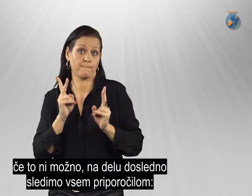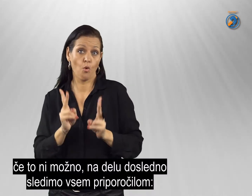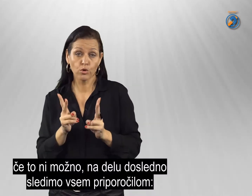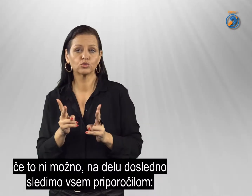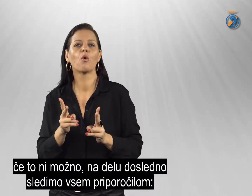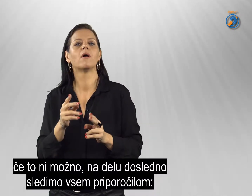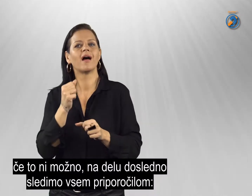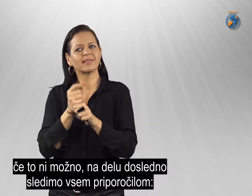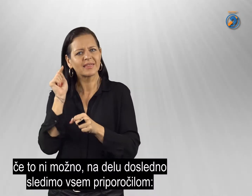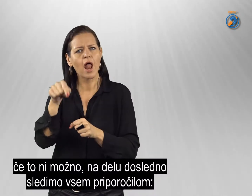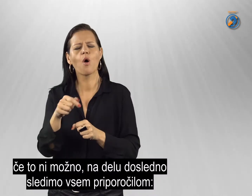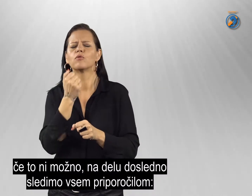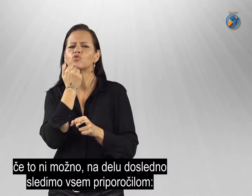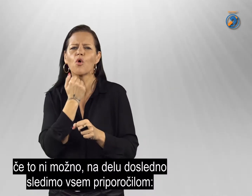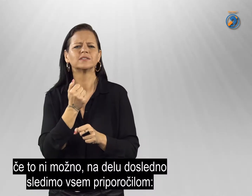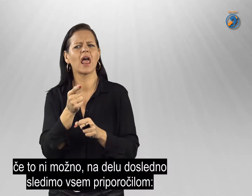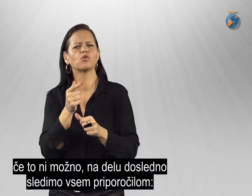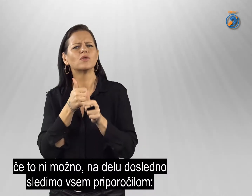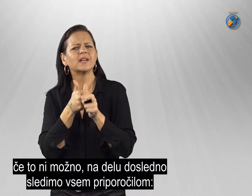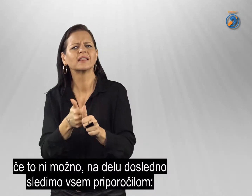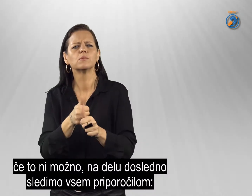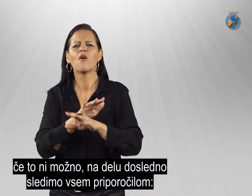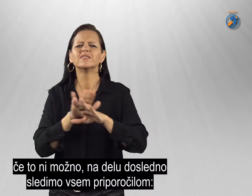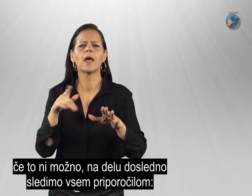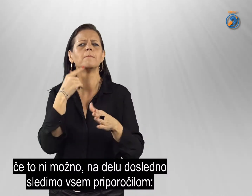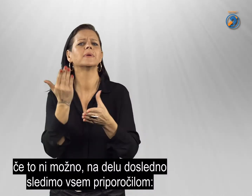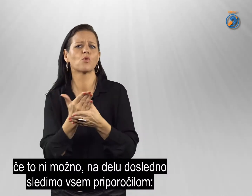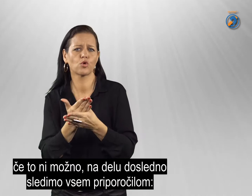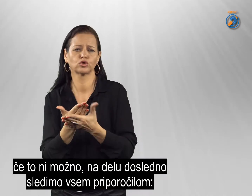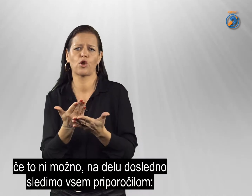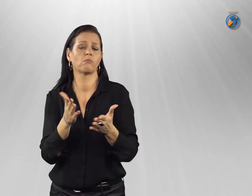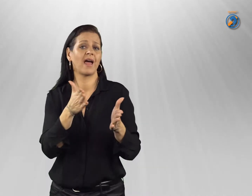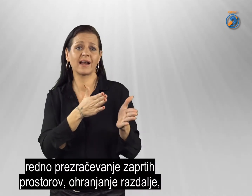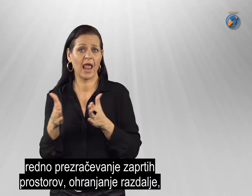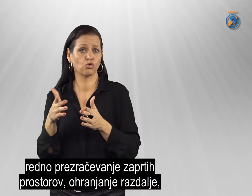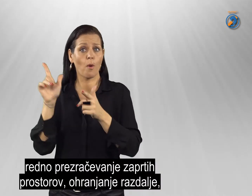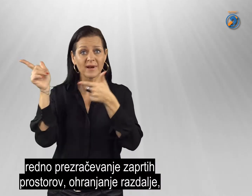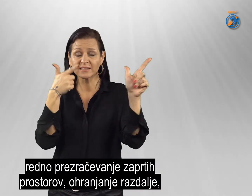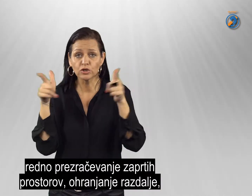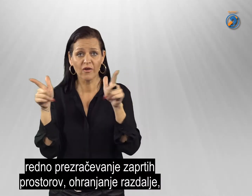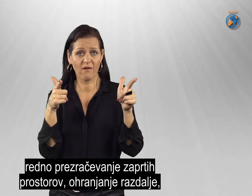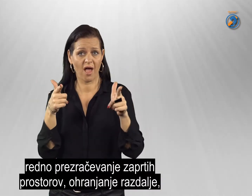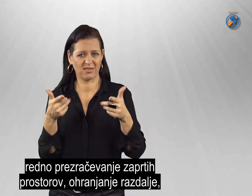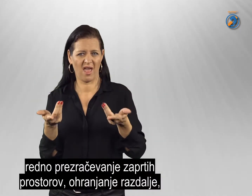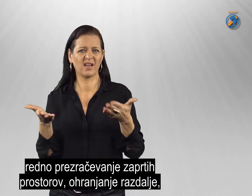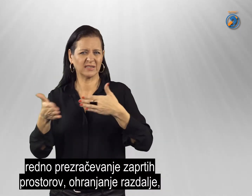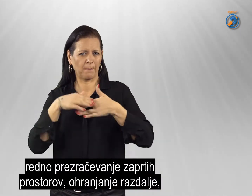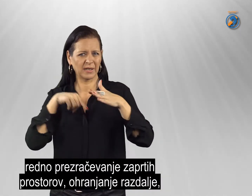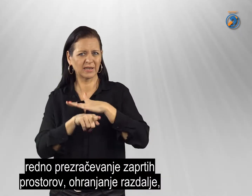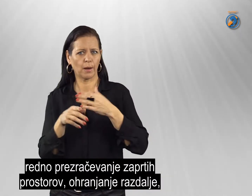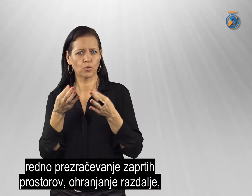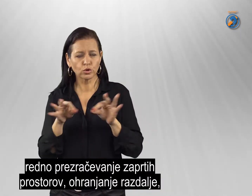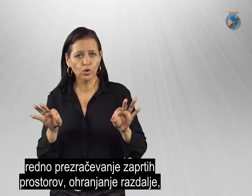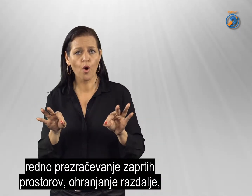Če to ni možno, na delu dosledno sledimo vsem priporočilom. Redno prezračevanje zaprtih